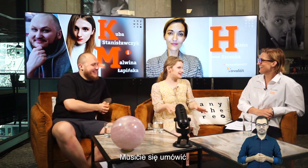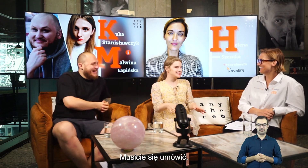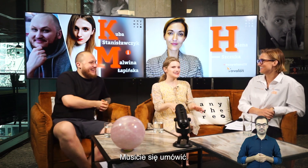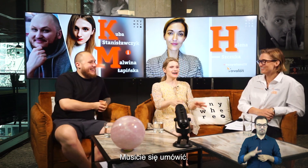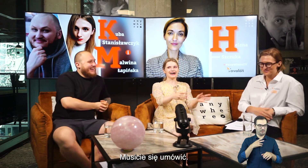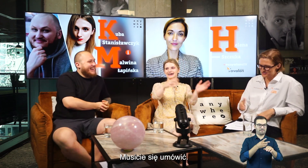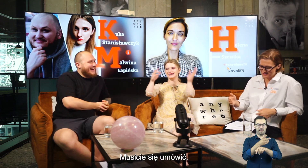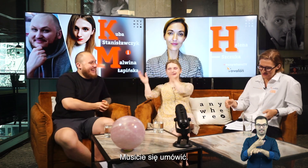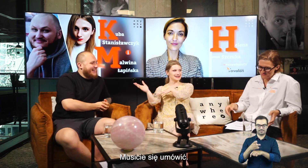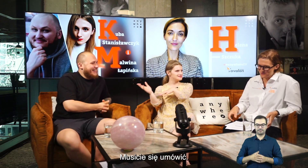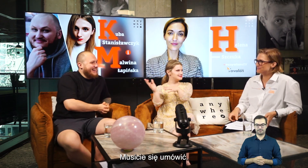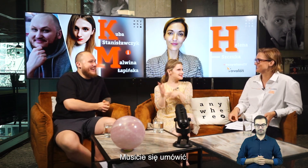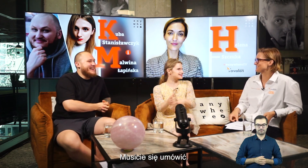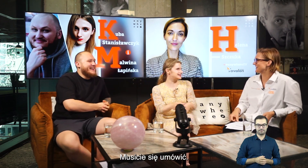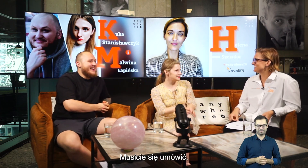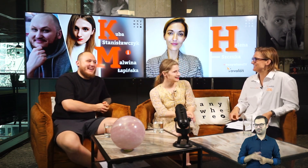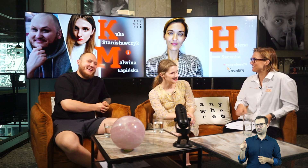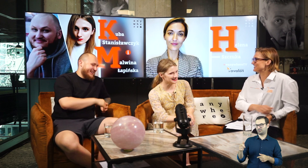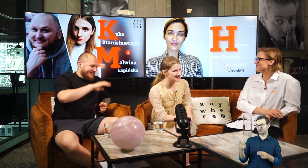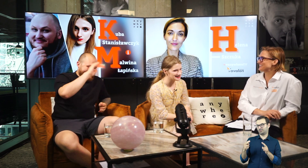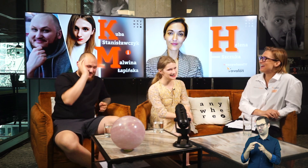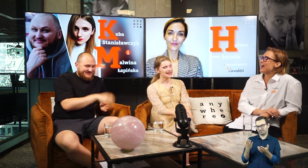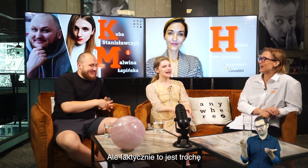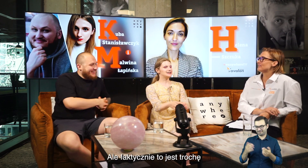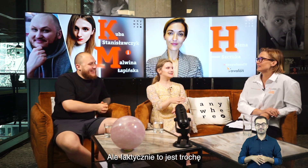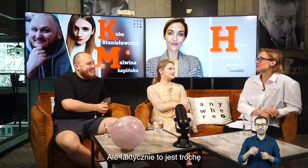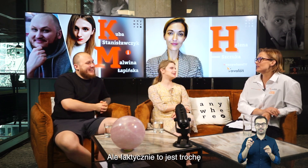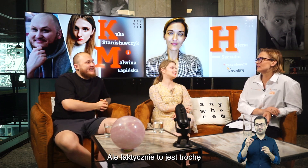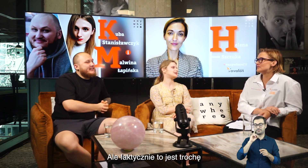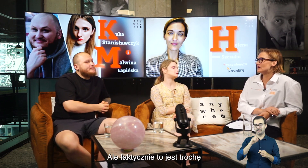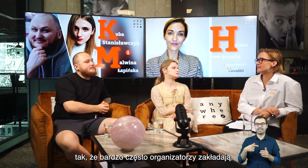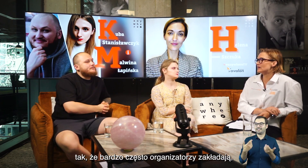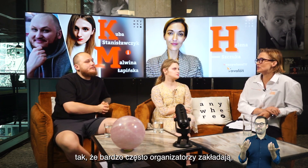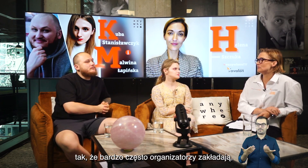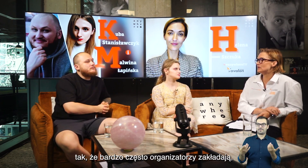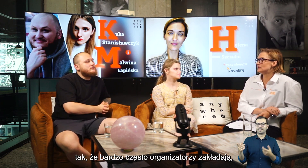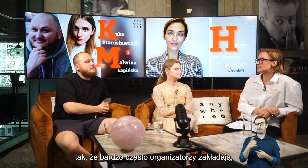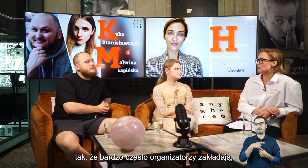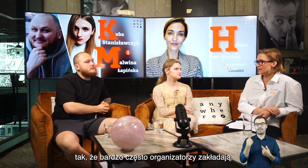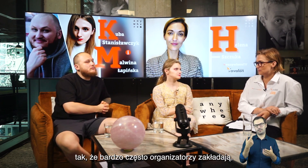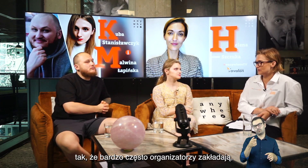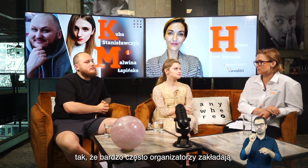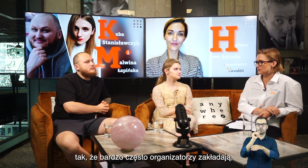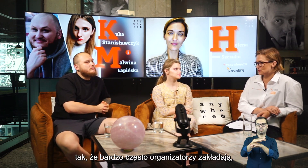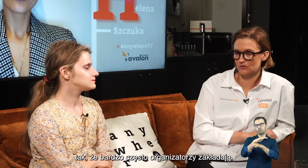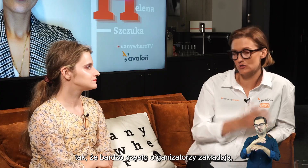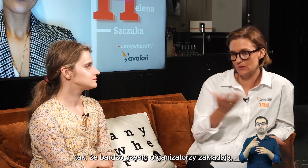wszędzie wejść. Musicie się umówić, słuchajcie, po prostu. Tak. Ale faktycznie to jest trochę tak, że my